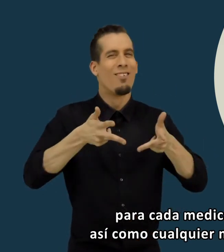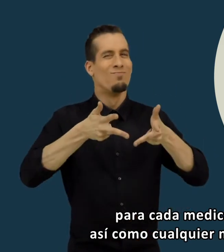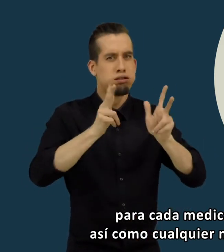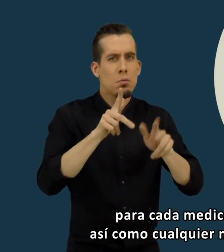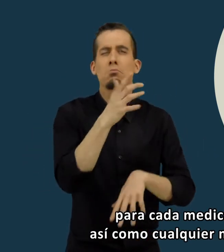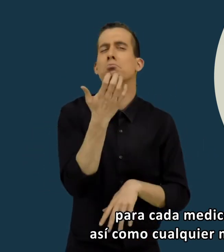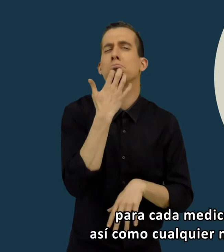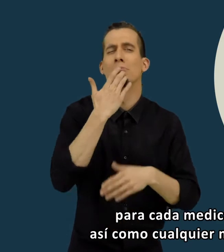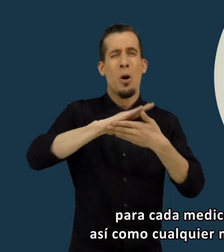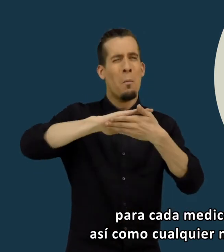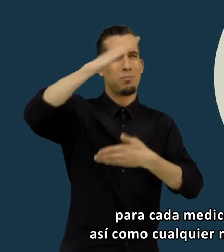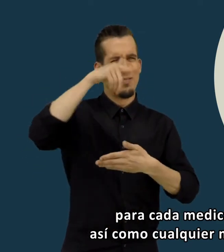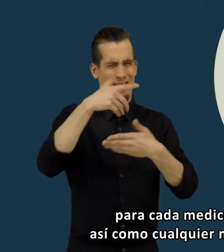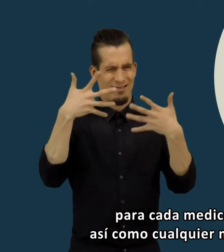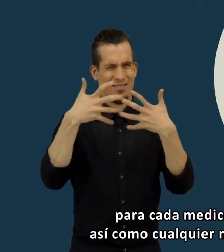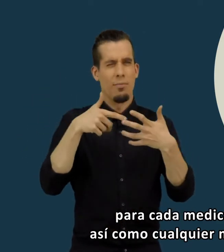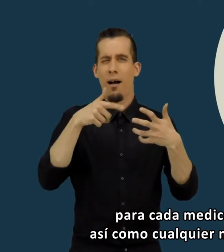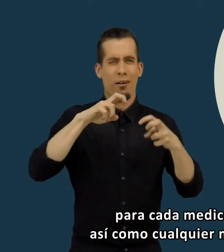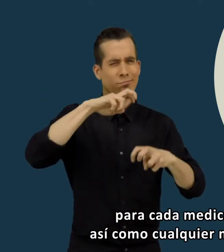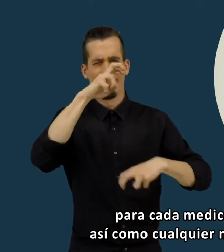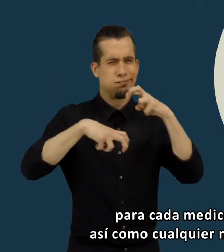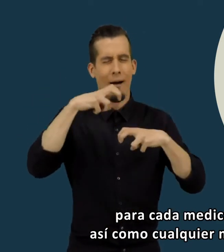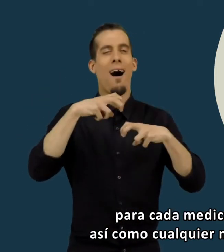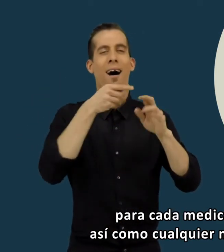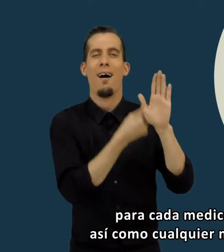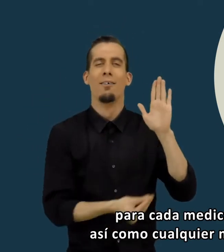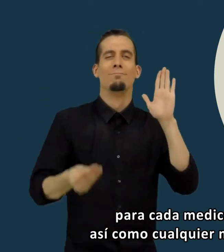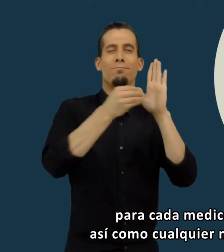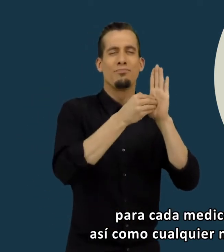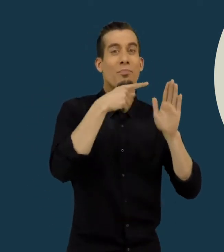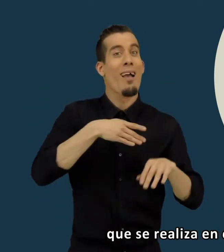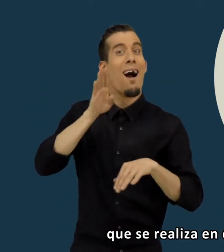así como cualquier modificación que se realiza en el mismo.